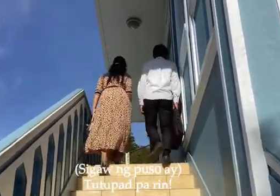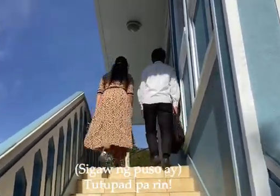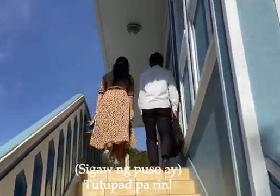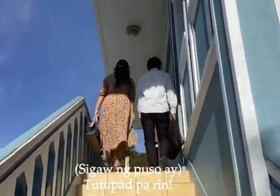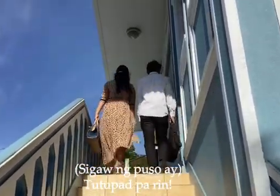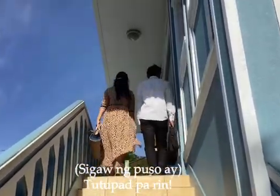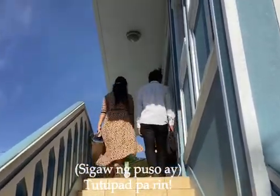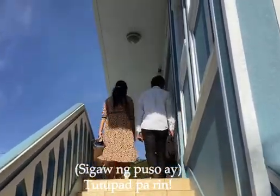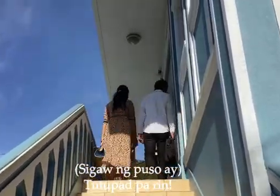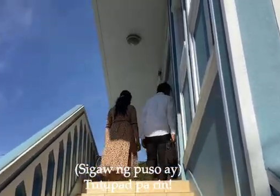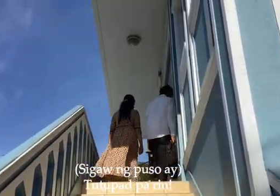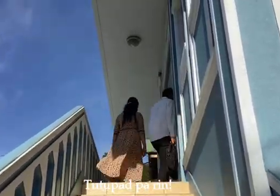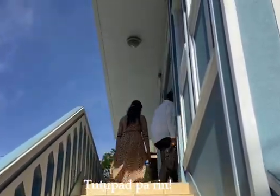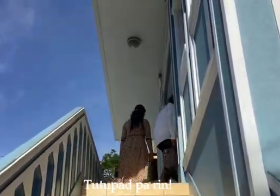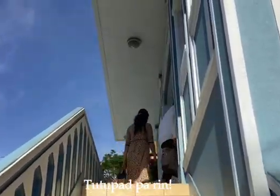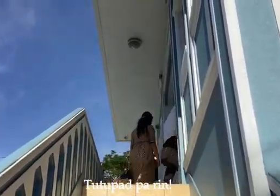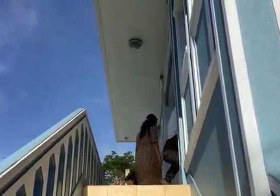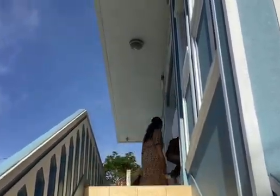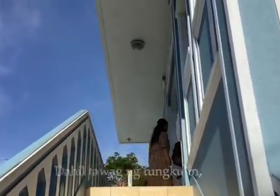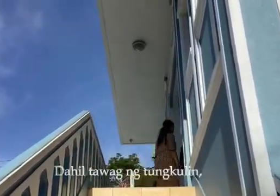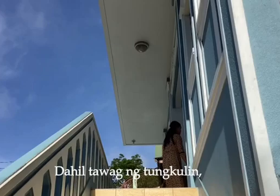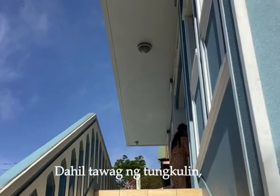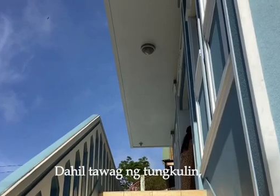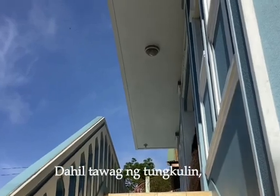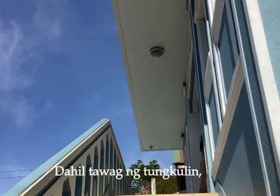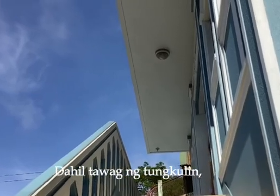pa rin. Dahil tawag ng